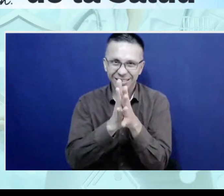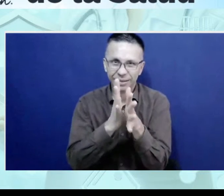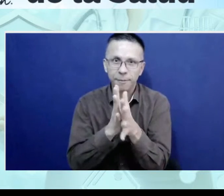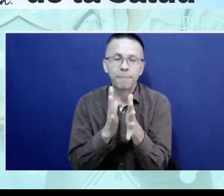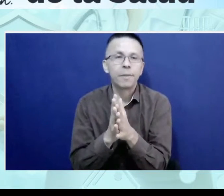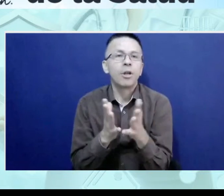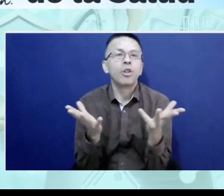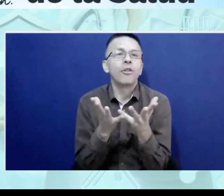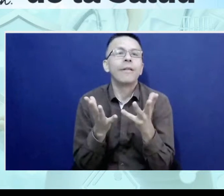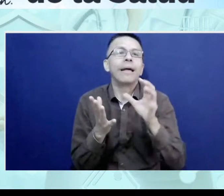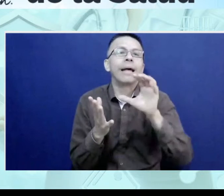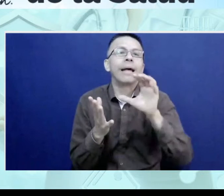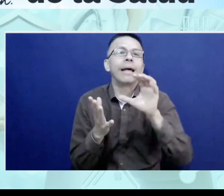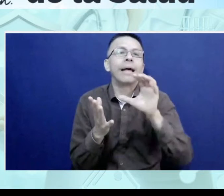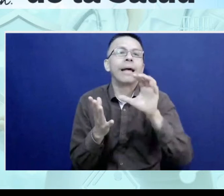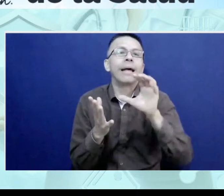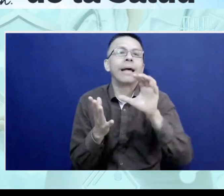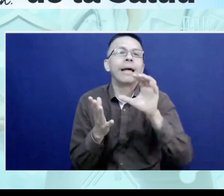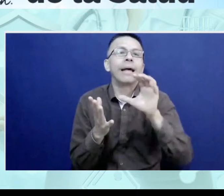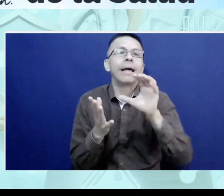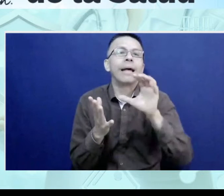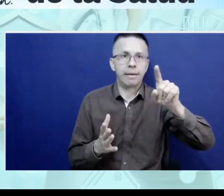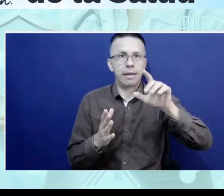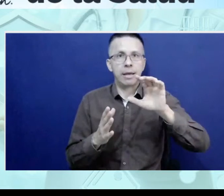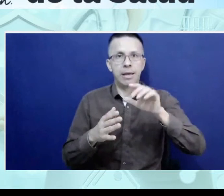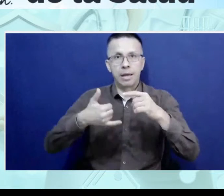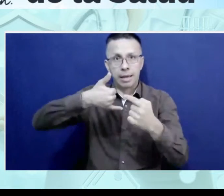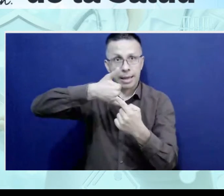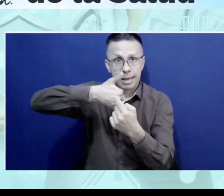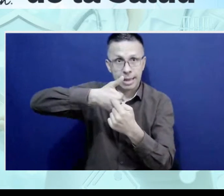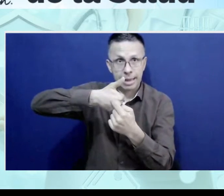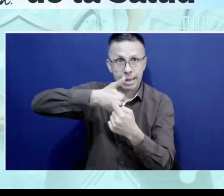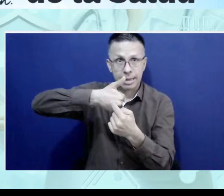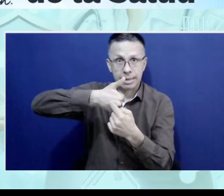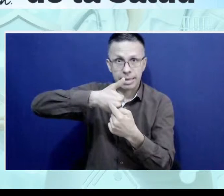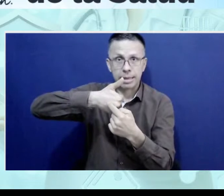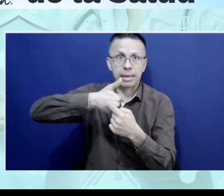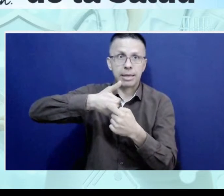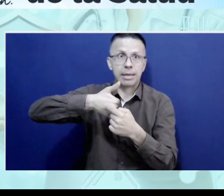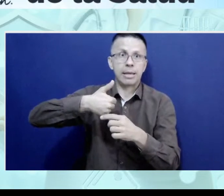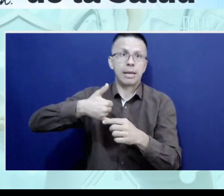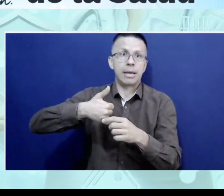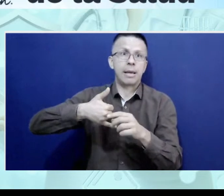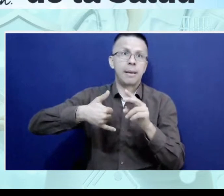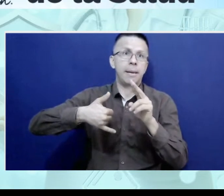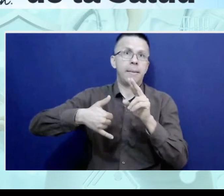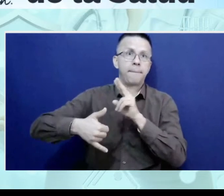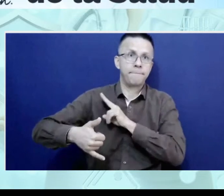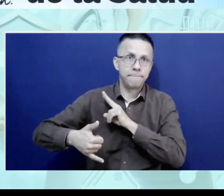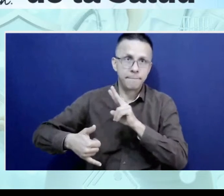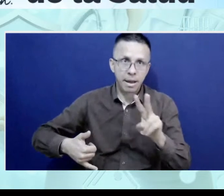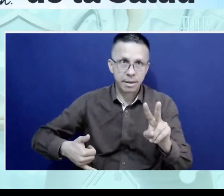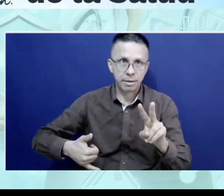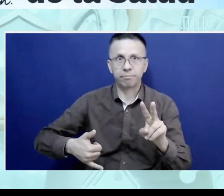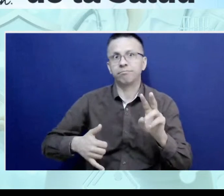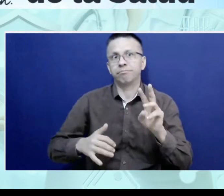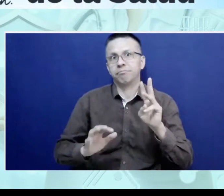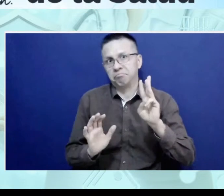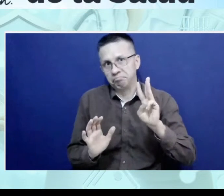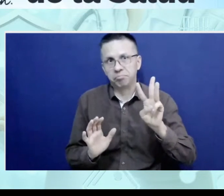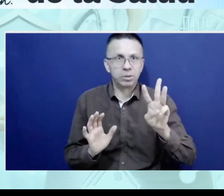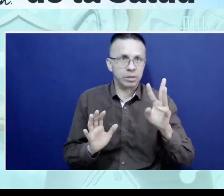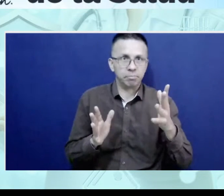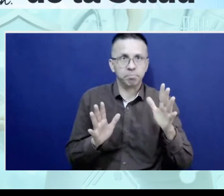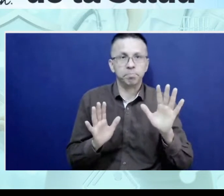región Caribe, en el centro del país, y, por ejemplo, Valle del Cauca en el occidente. Esto lo